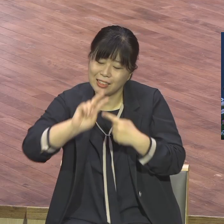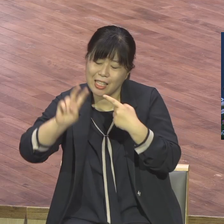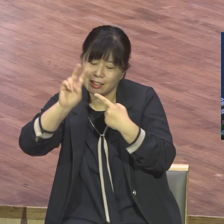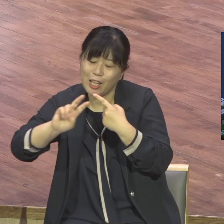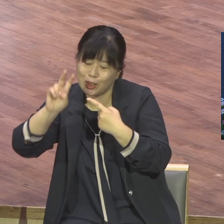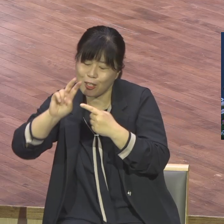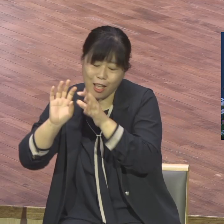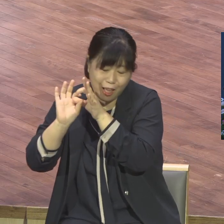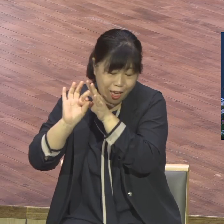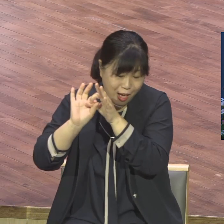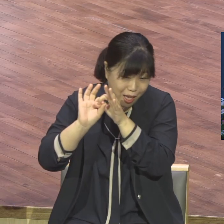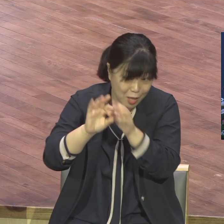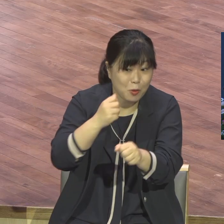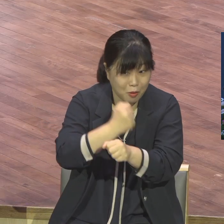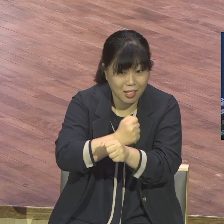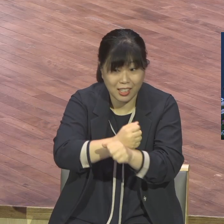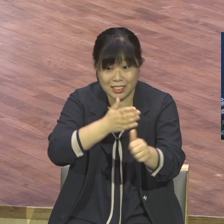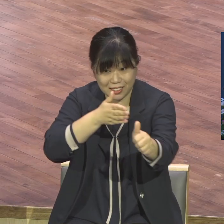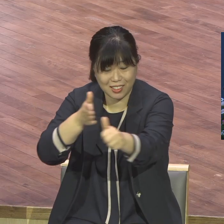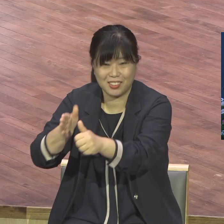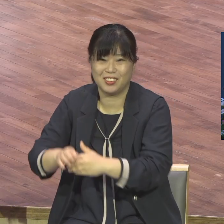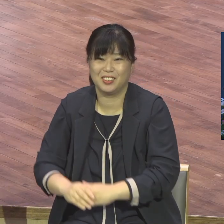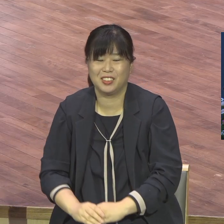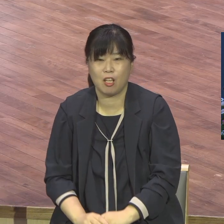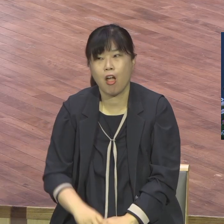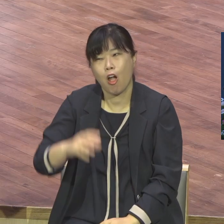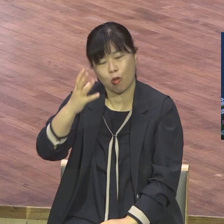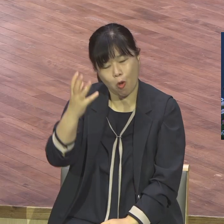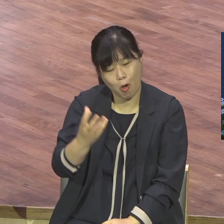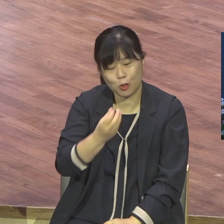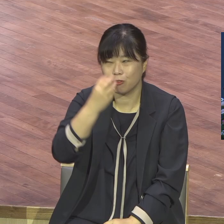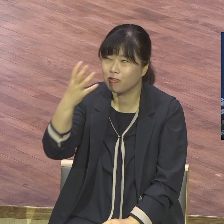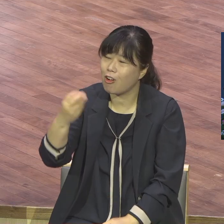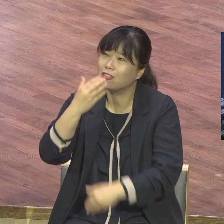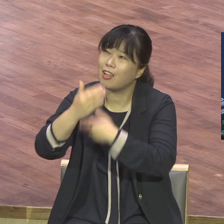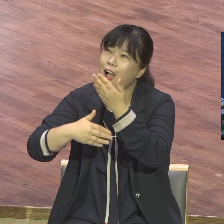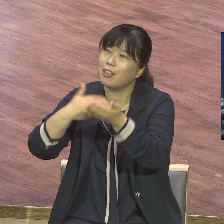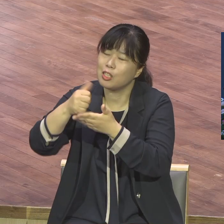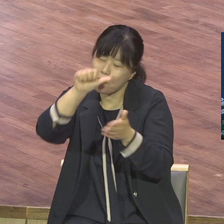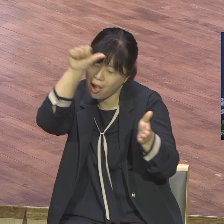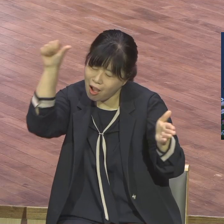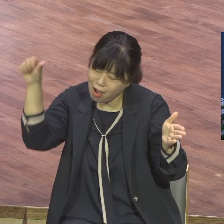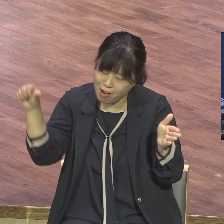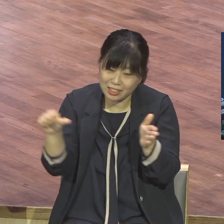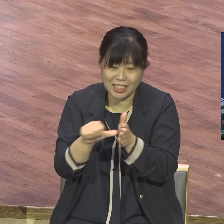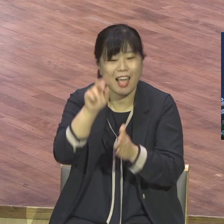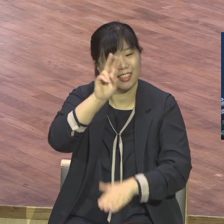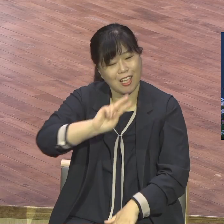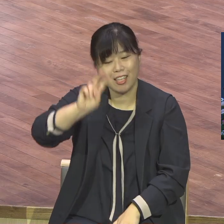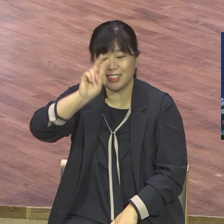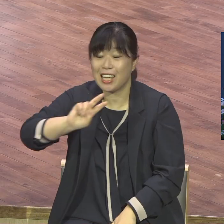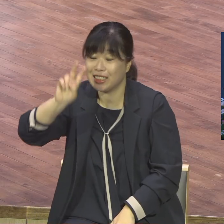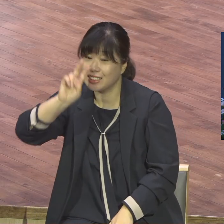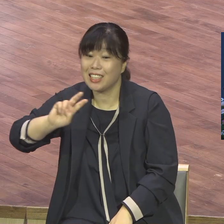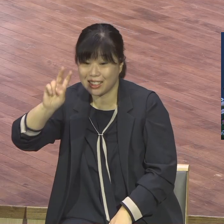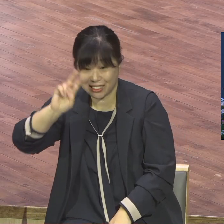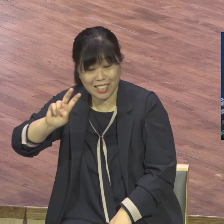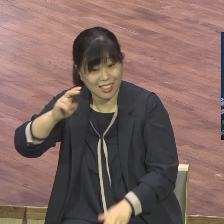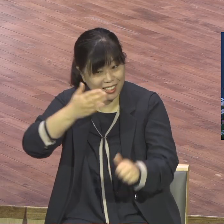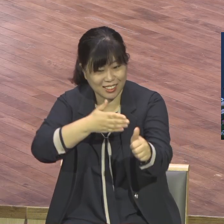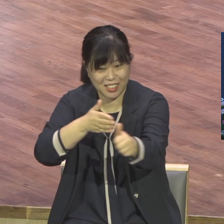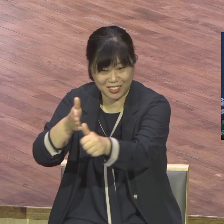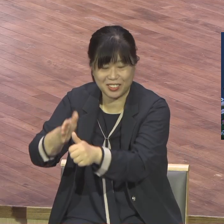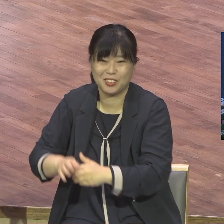바랍니다. 거룩 거룩 거룩하신 하나님을 평생 찬양하는 우리의 가족들 다 되시기를